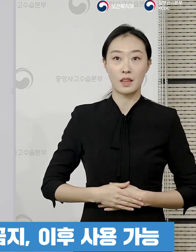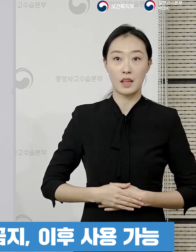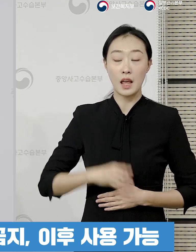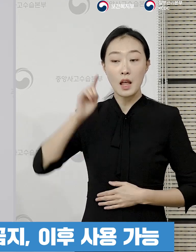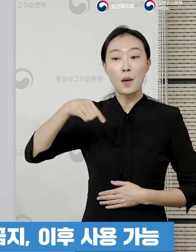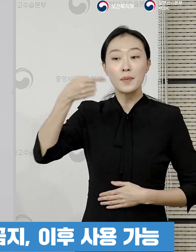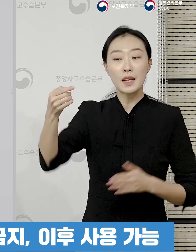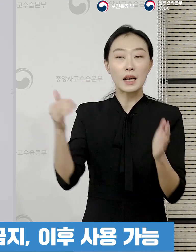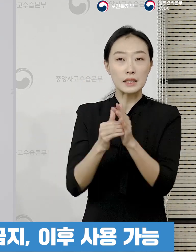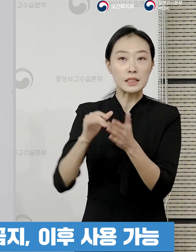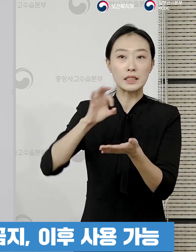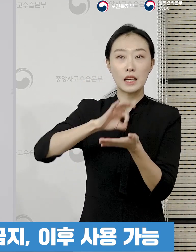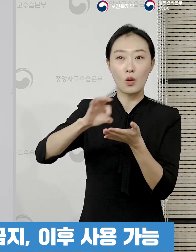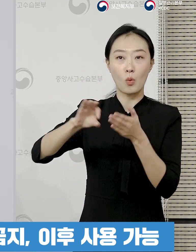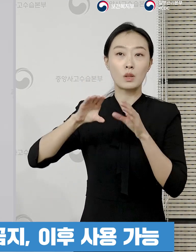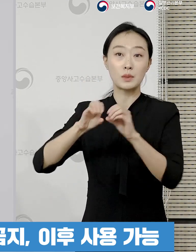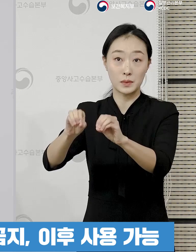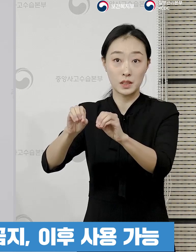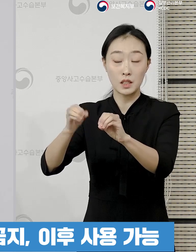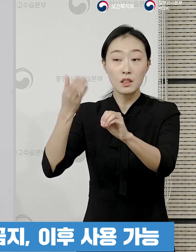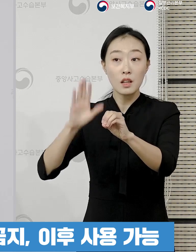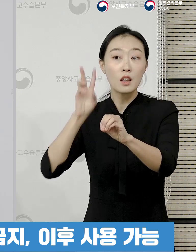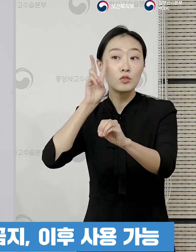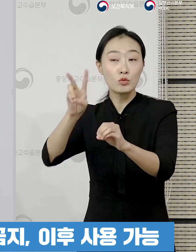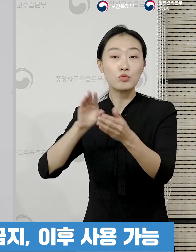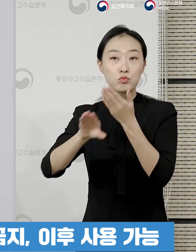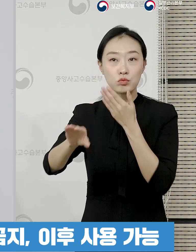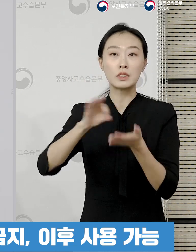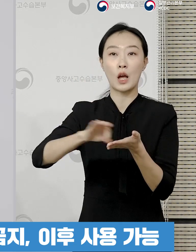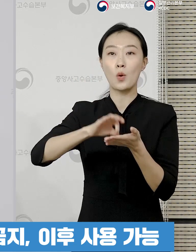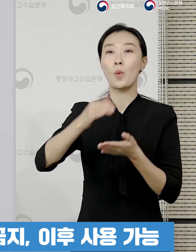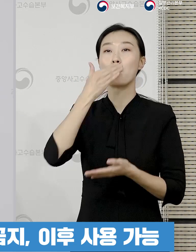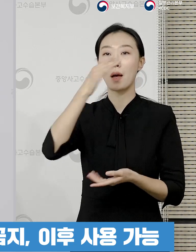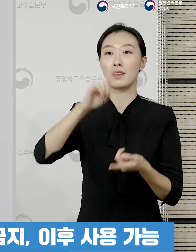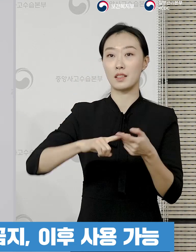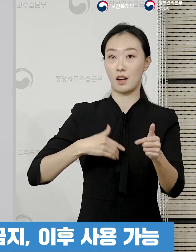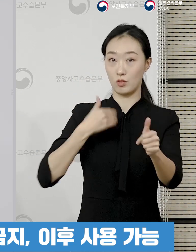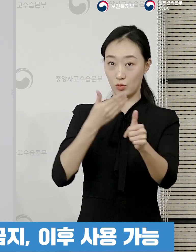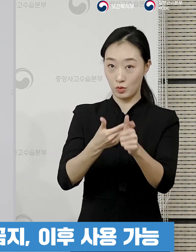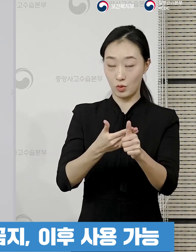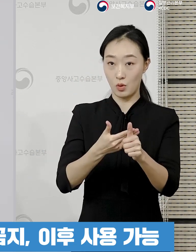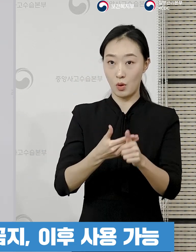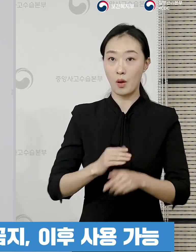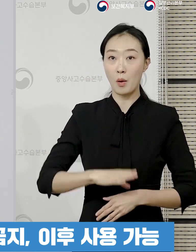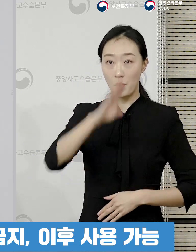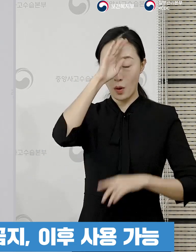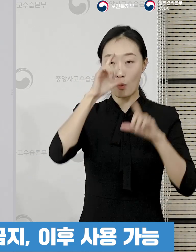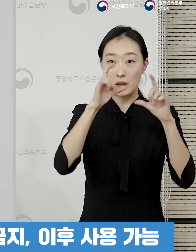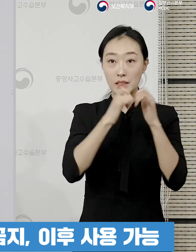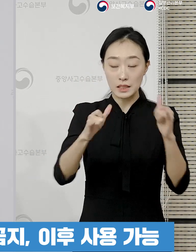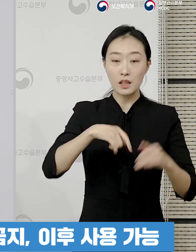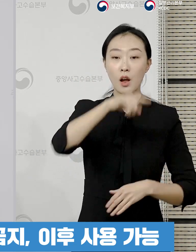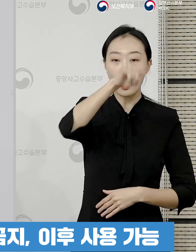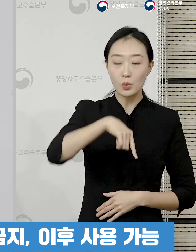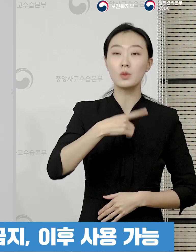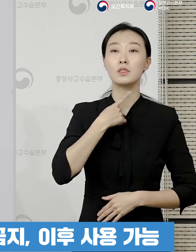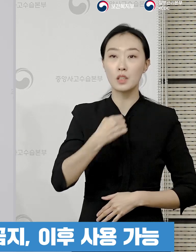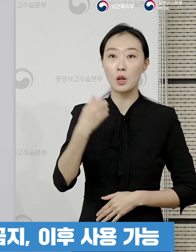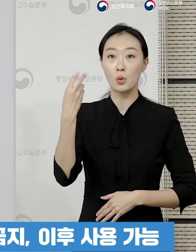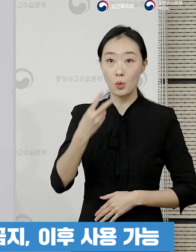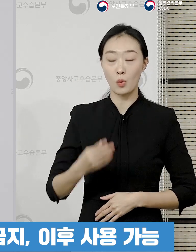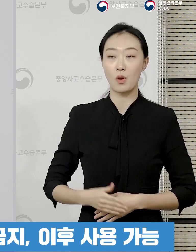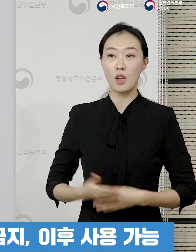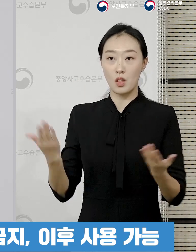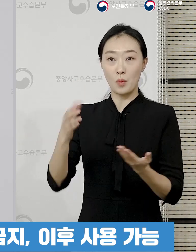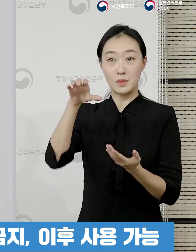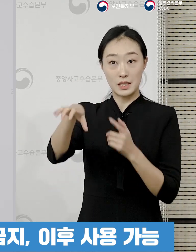다음 날까지는 사용을 금지하되 그 이튿날부터는 사용이 가능하다라는 점을 알려드립니다. 확진자가 다녀간